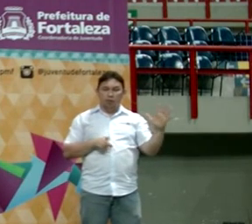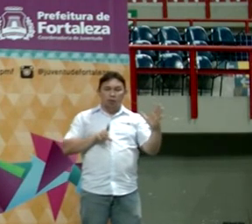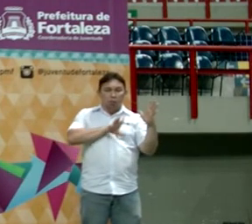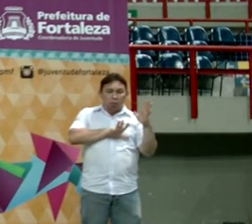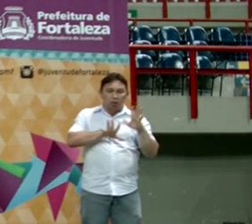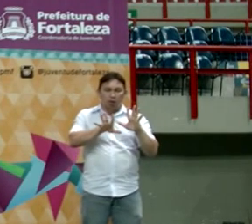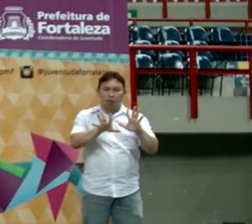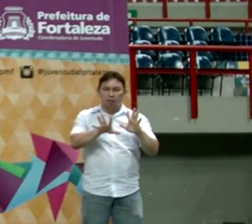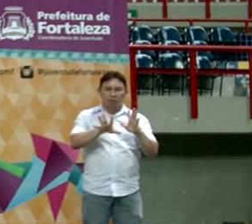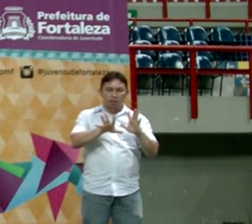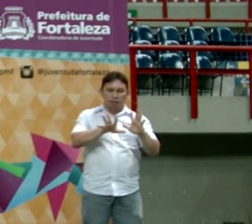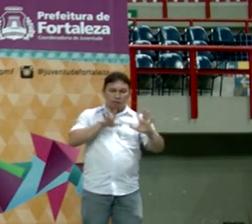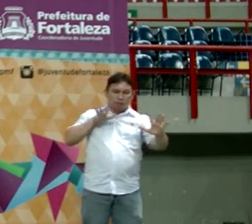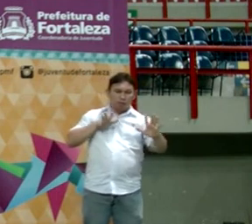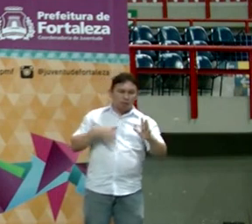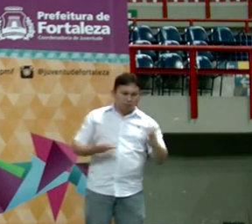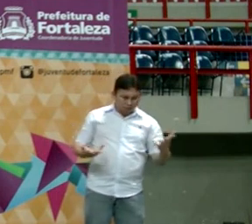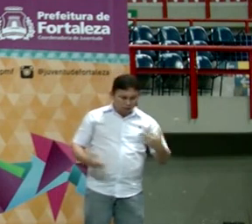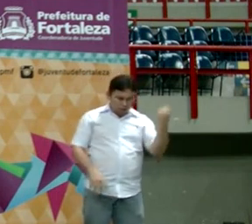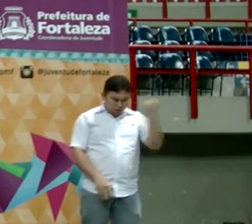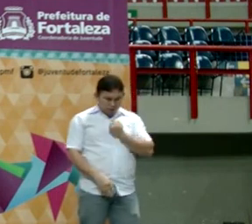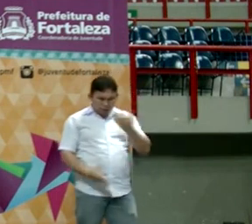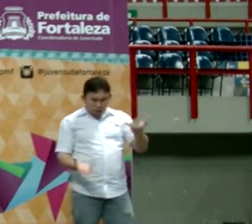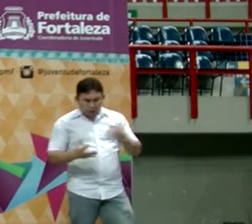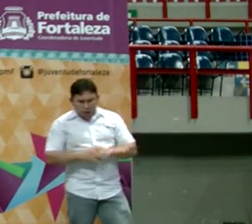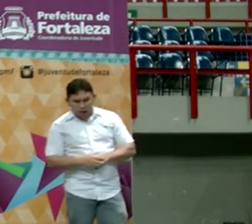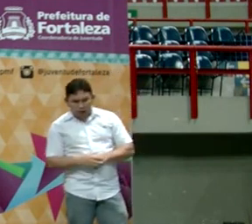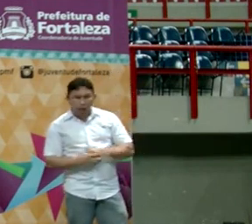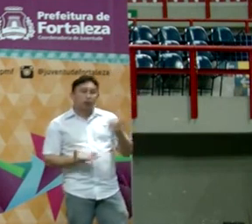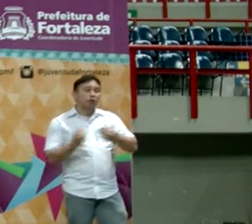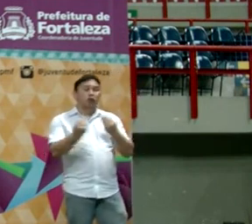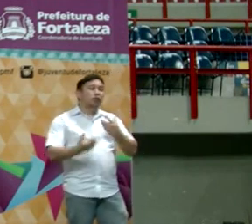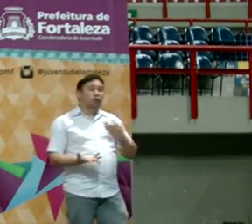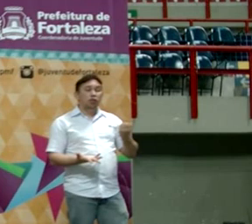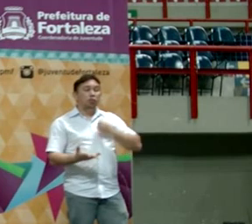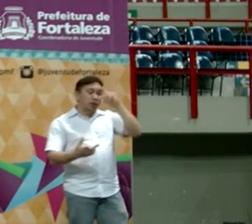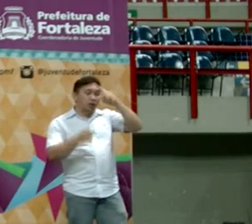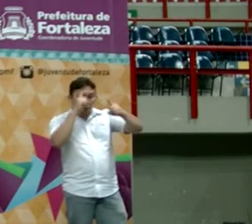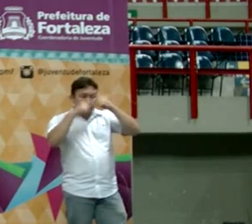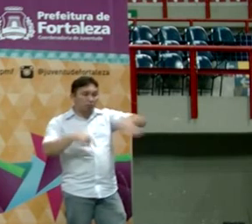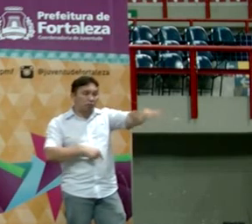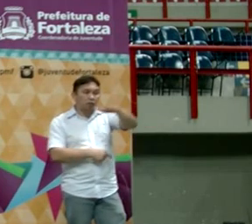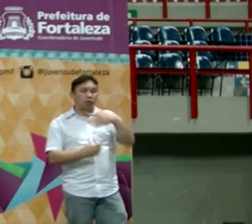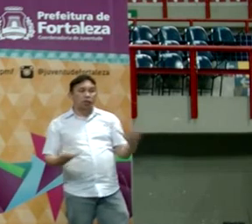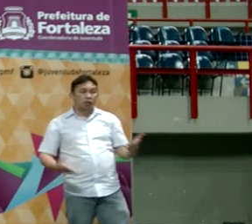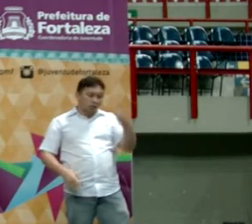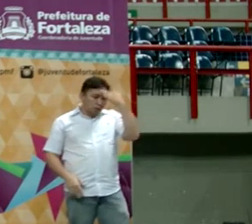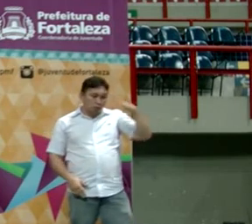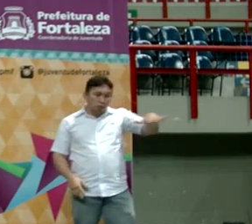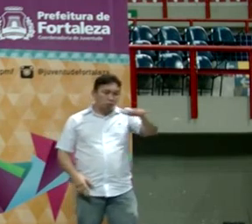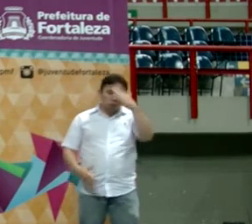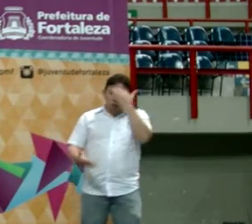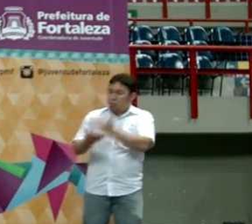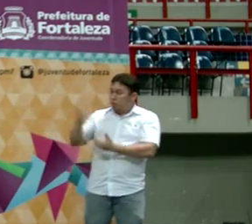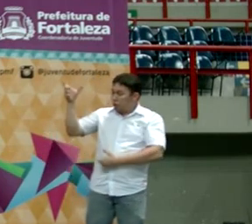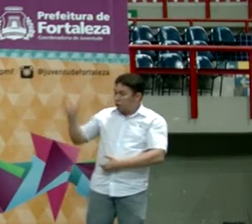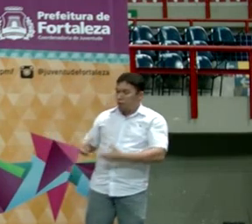não foi? Acho que ela quer morrer. Se ela morrer, como é que ela vai governar? E como é que o povo